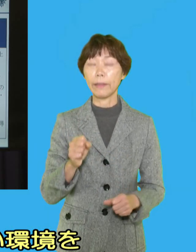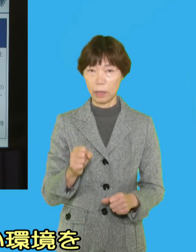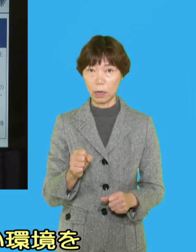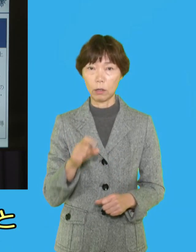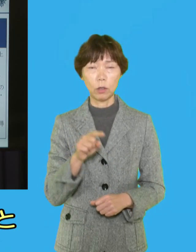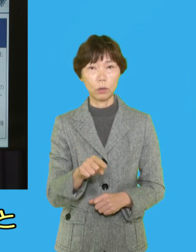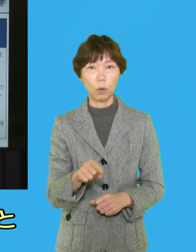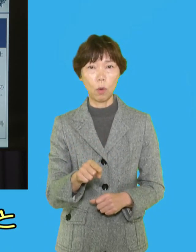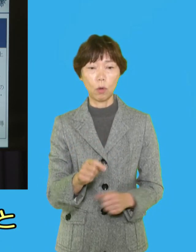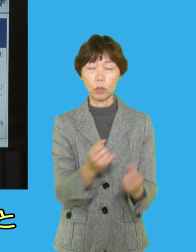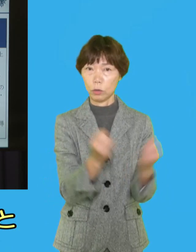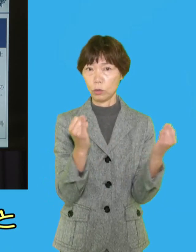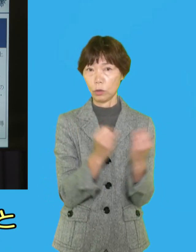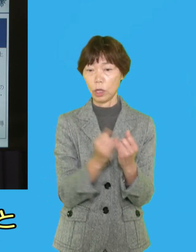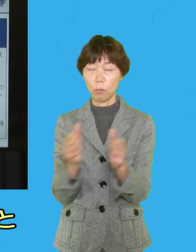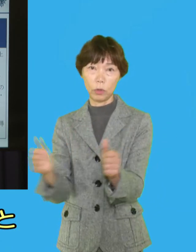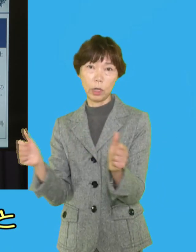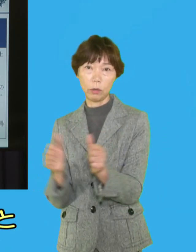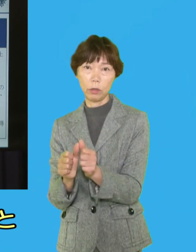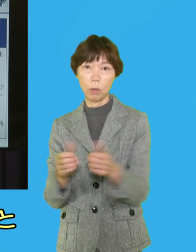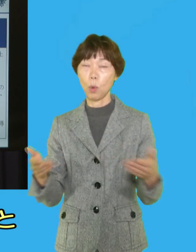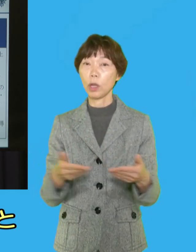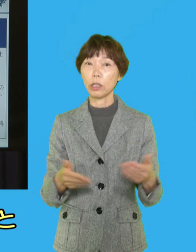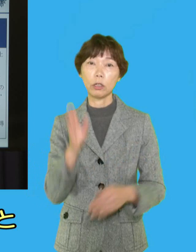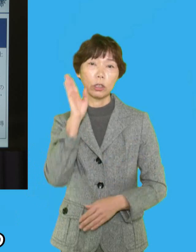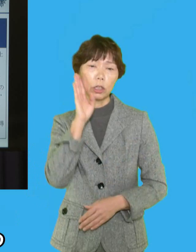働きやすい環境を作っていきたいと思っています。